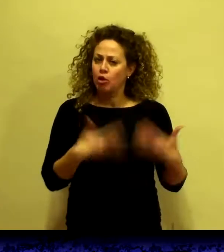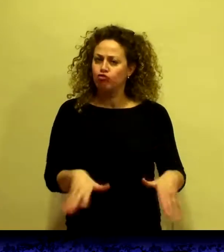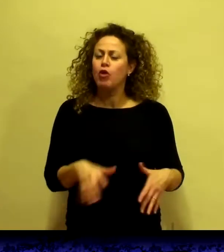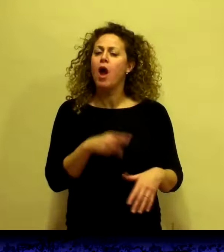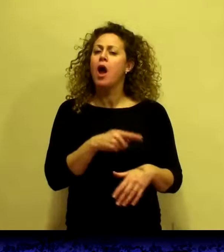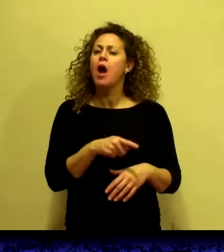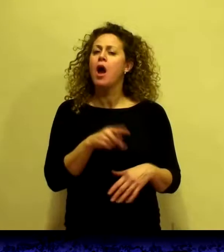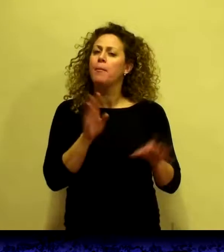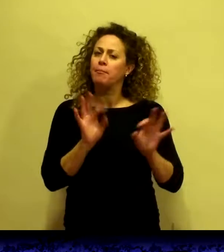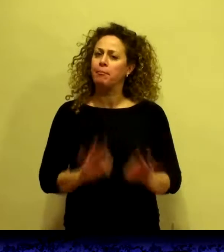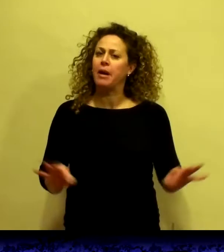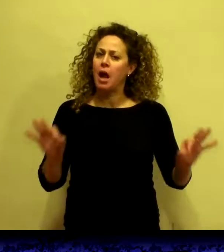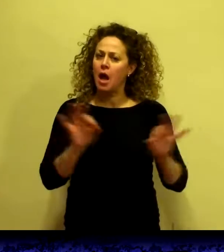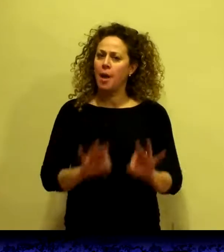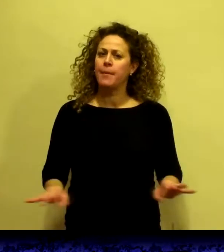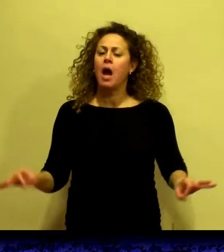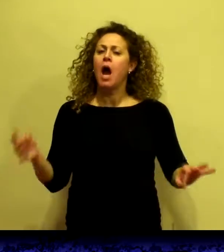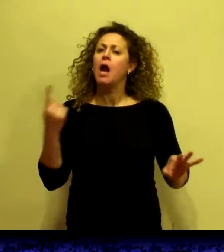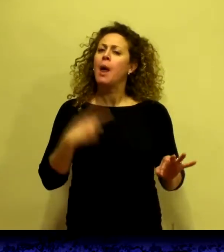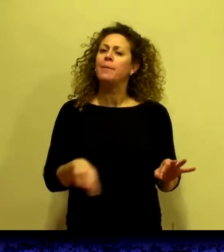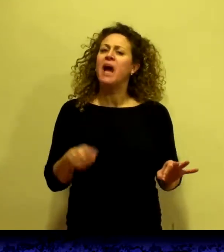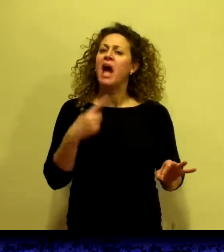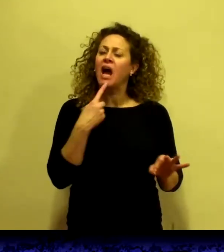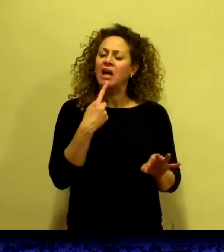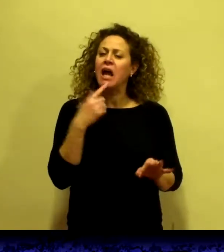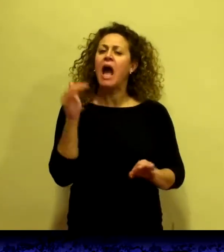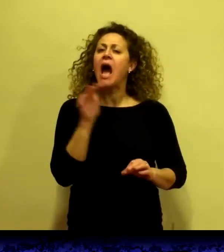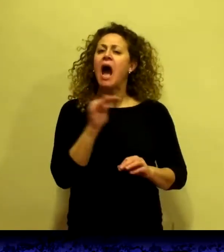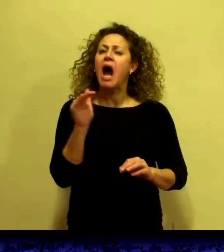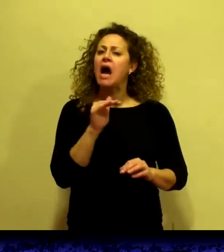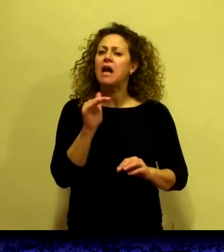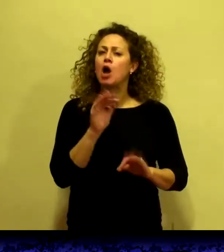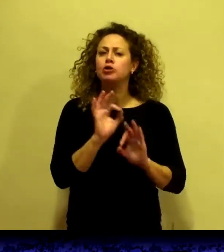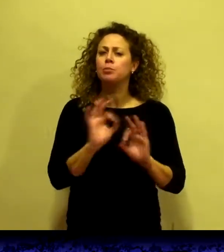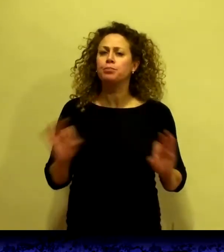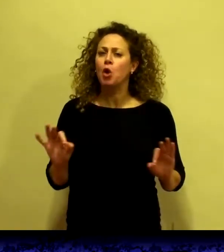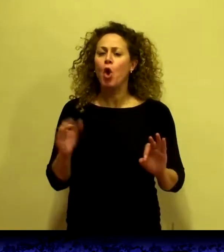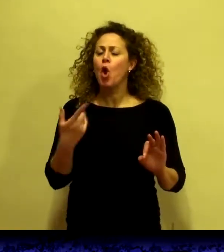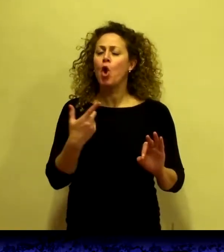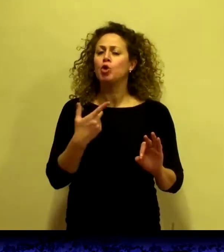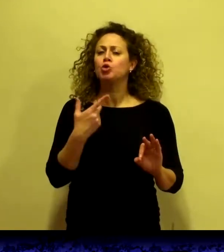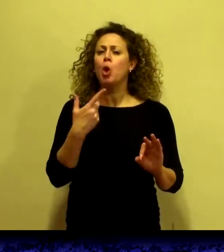ragazzi che sono affetti da DSA, che è disturbo